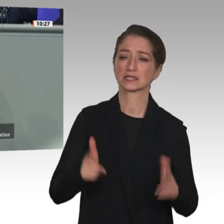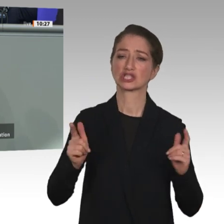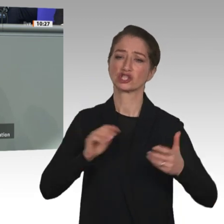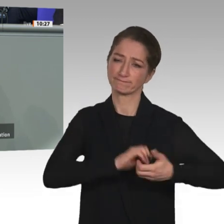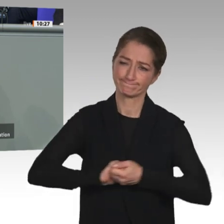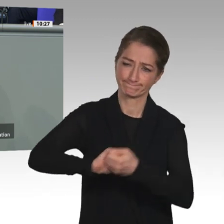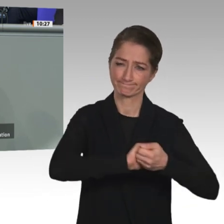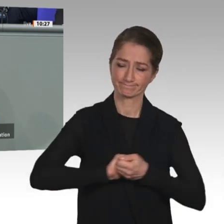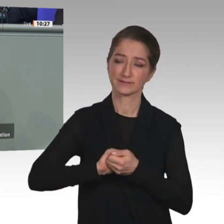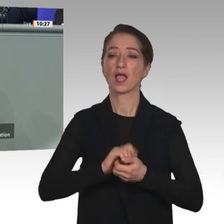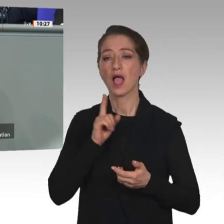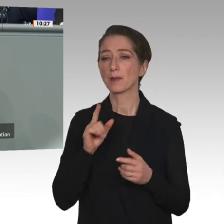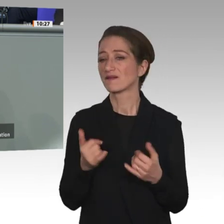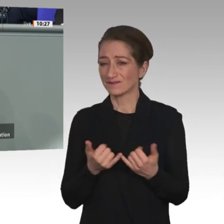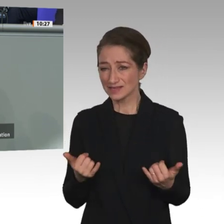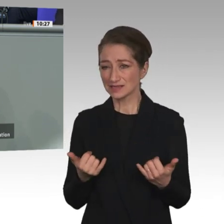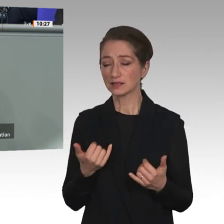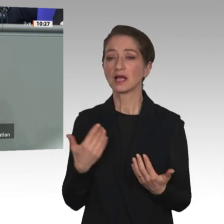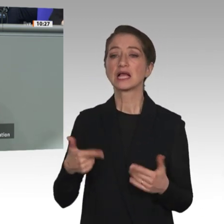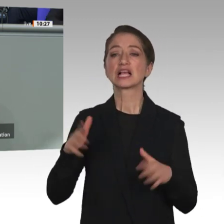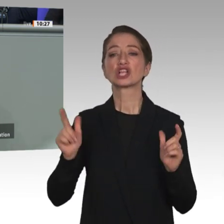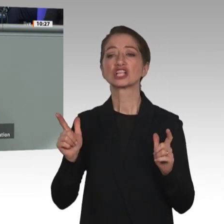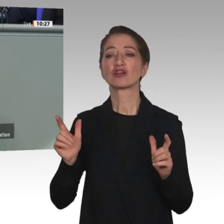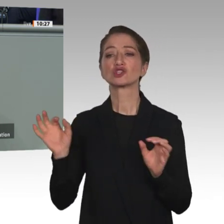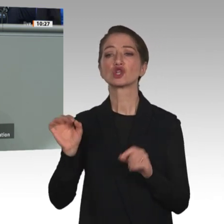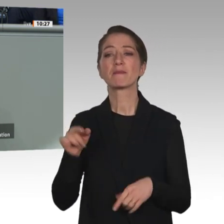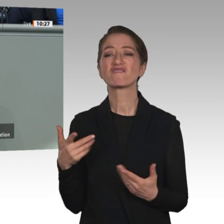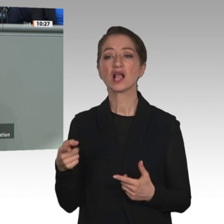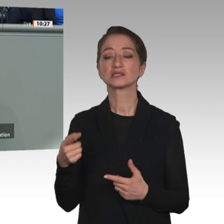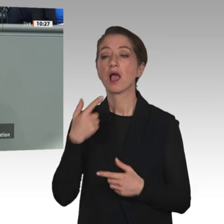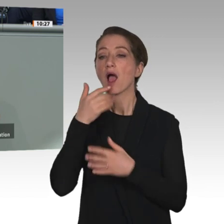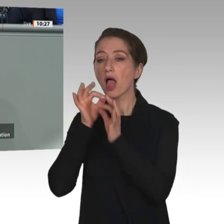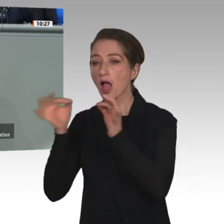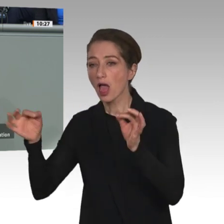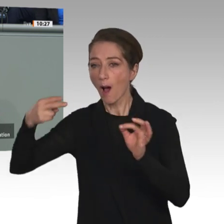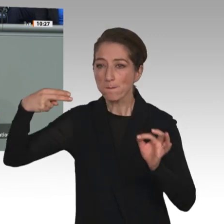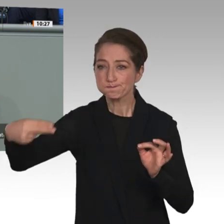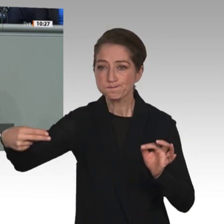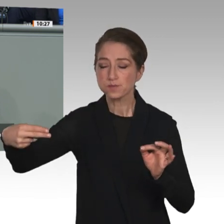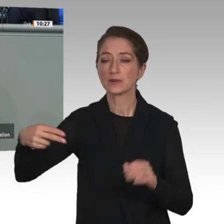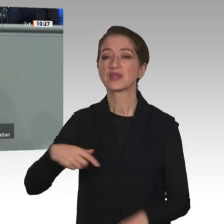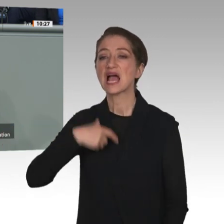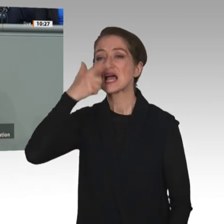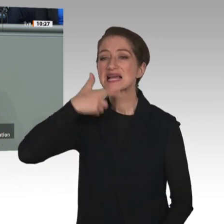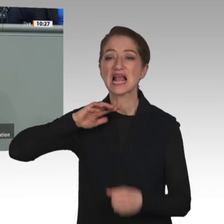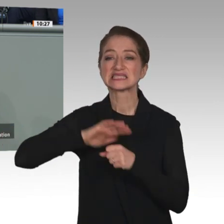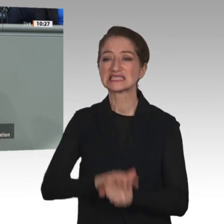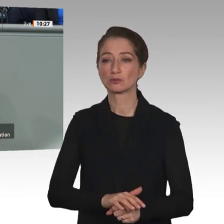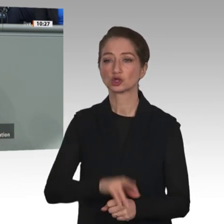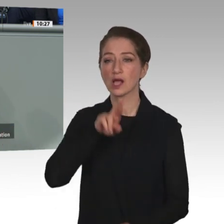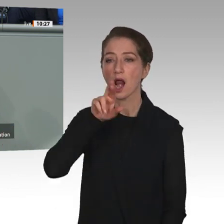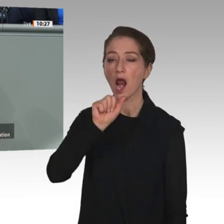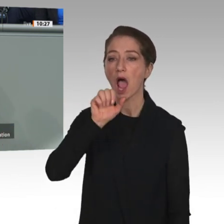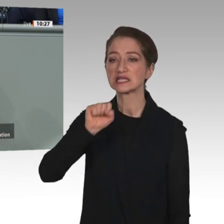in unserer Gesellschaft endlich benennen, es klar als Rassismus bezeichnen und schließlich